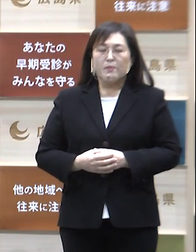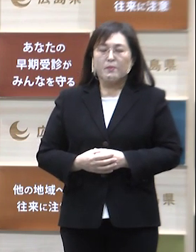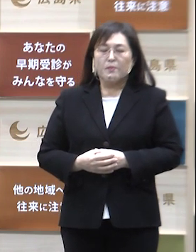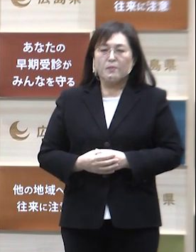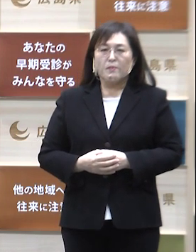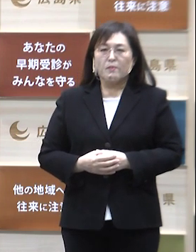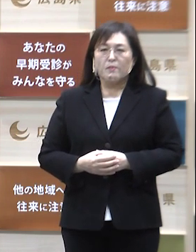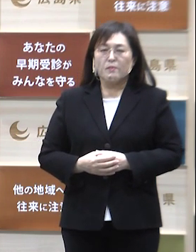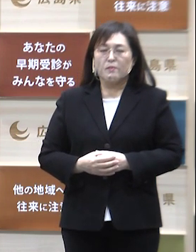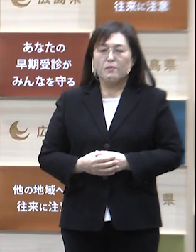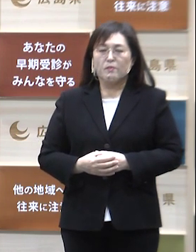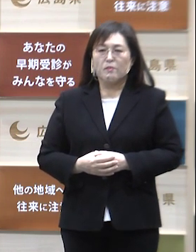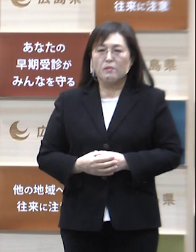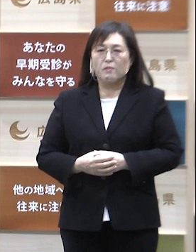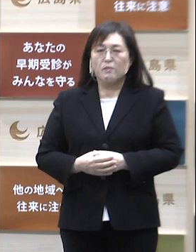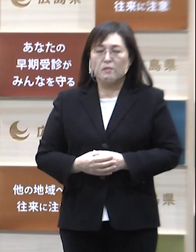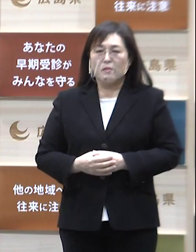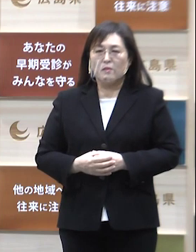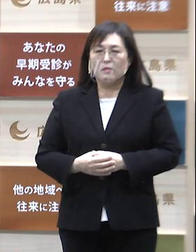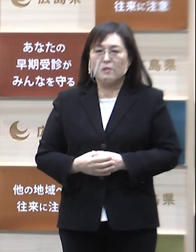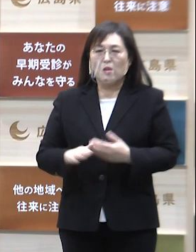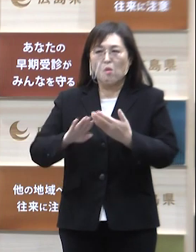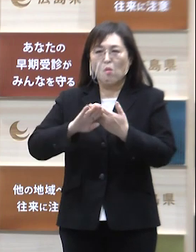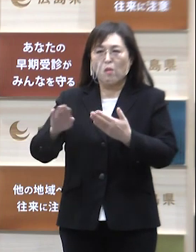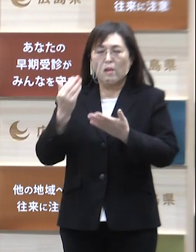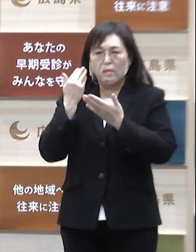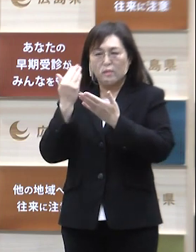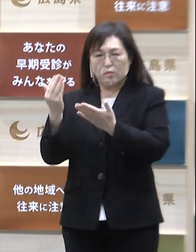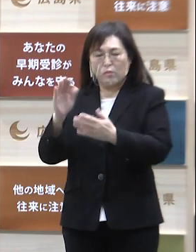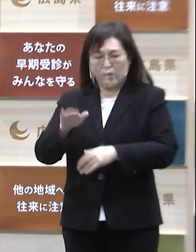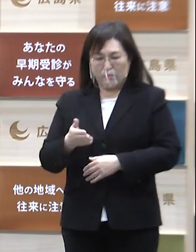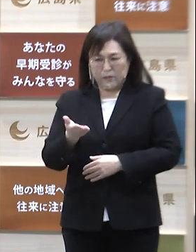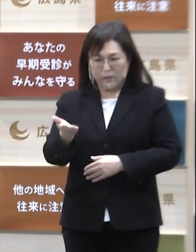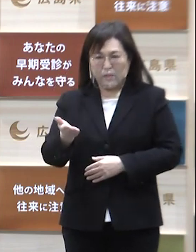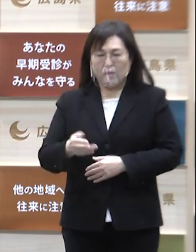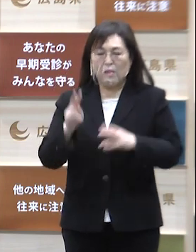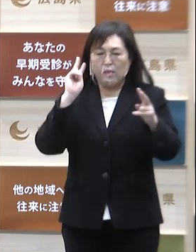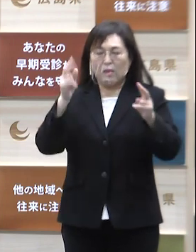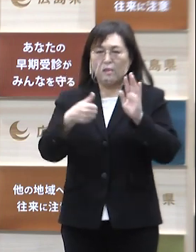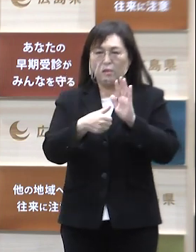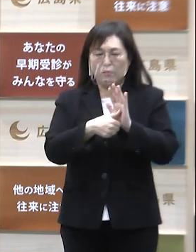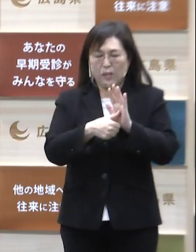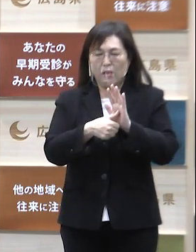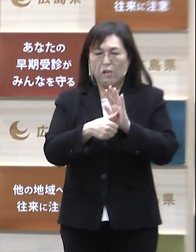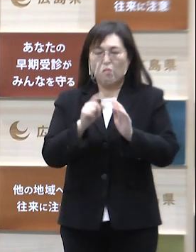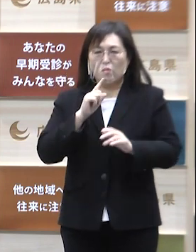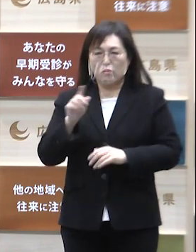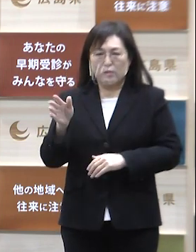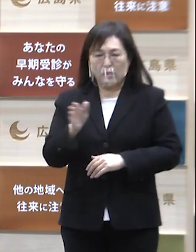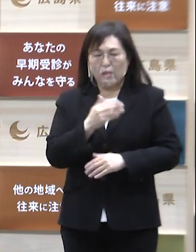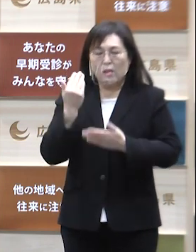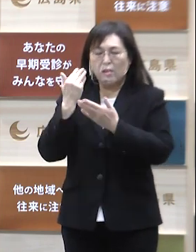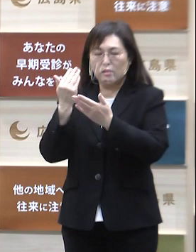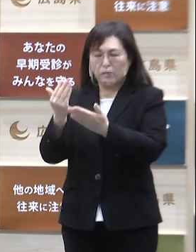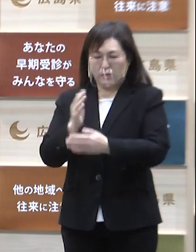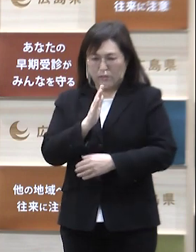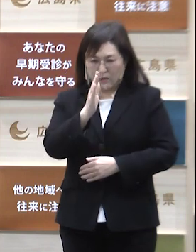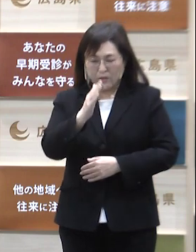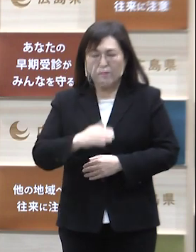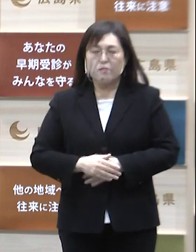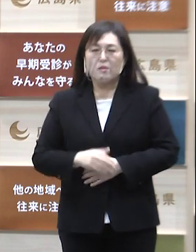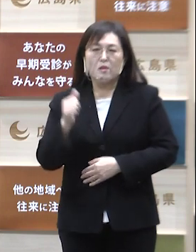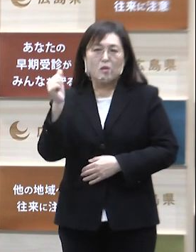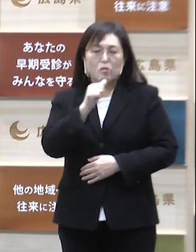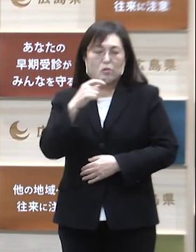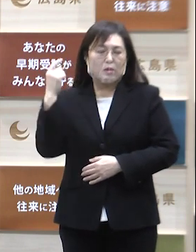。 この件について質問があるか挙手をして社名を名乗ってからお願いします。なお、プラス役者の方が通訳しやすいよ